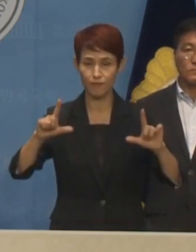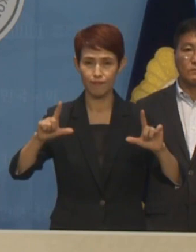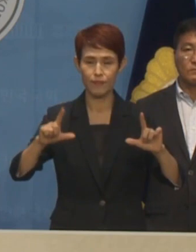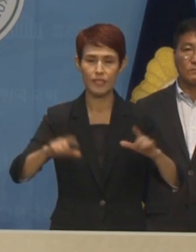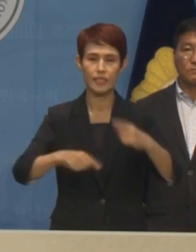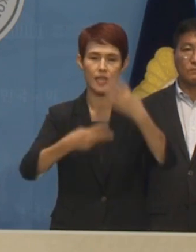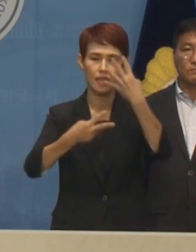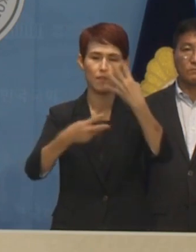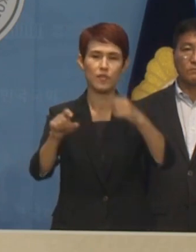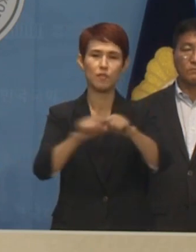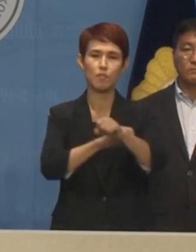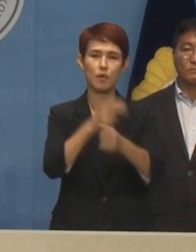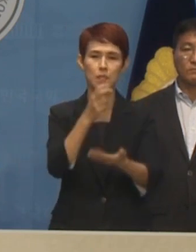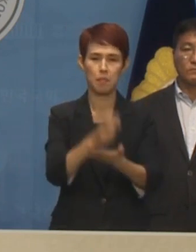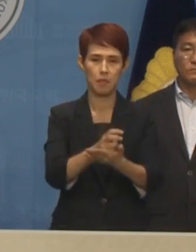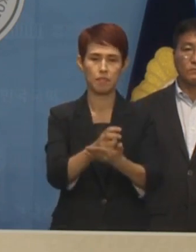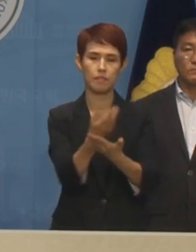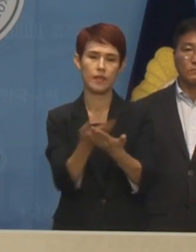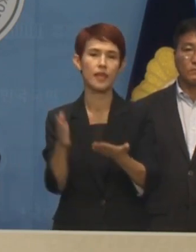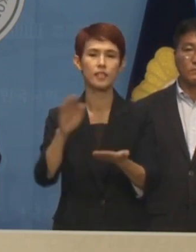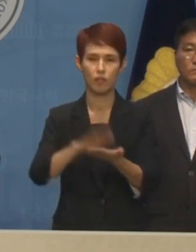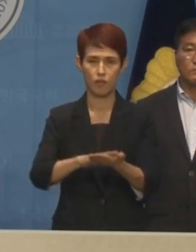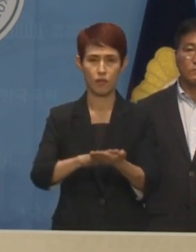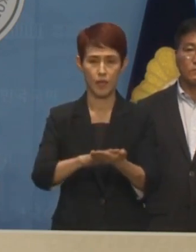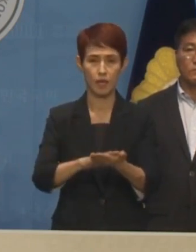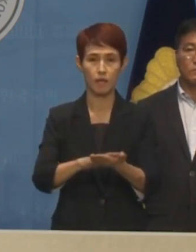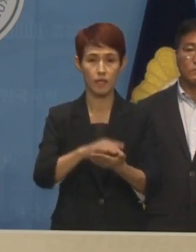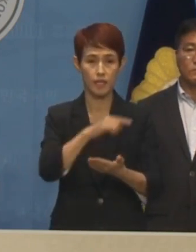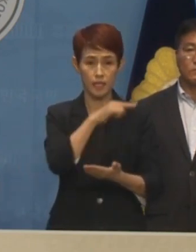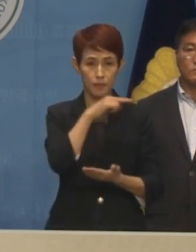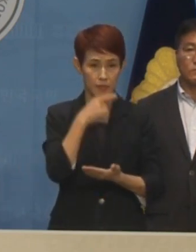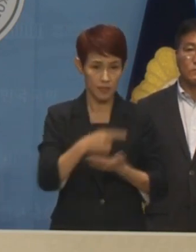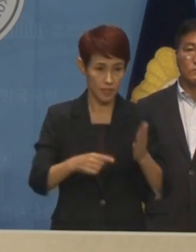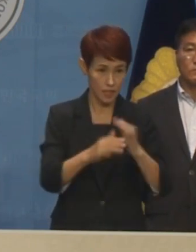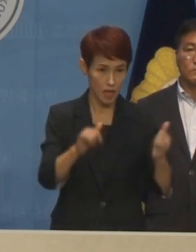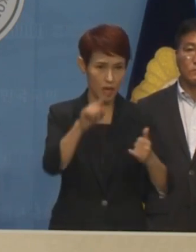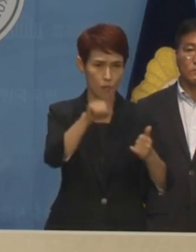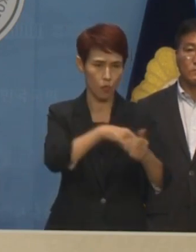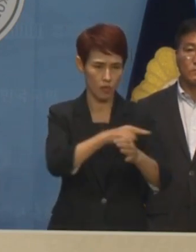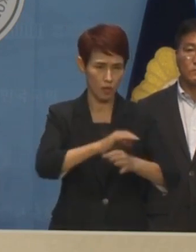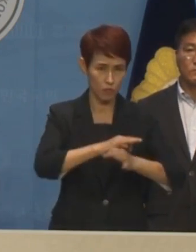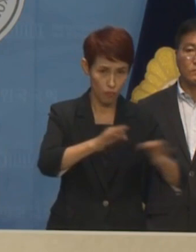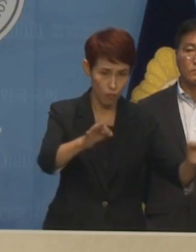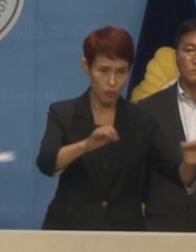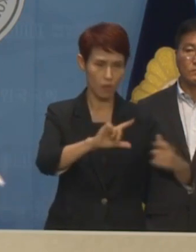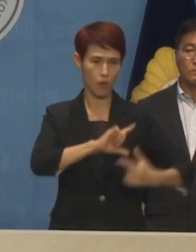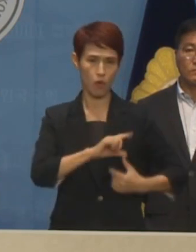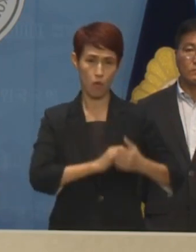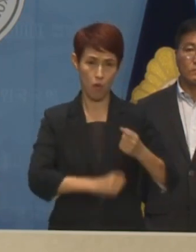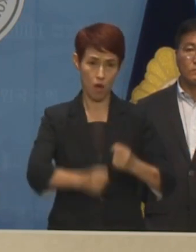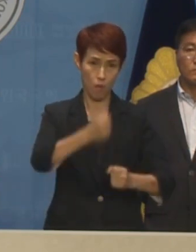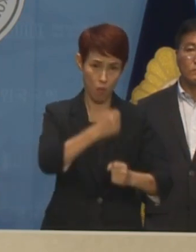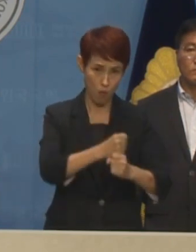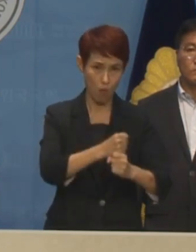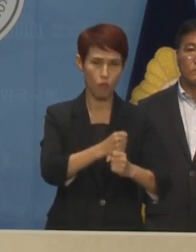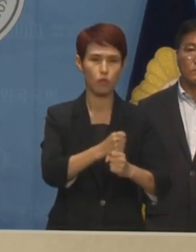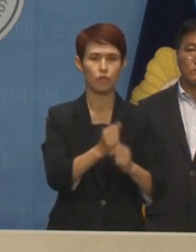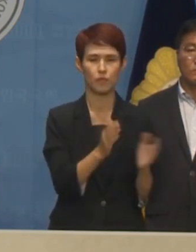4.3 특별법 개정을 통해 희생자 보상과 명예회복의 근거가